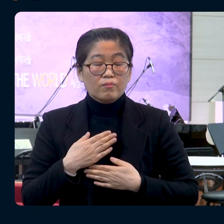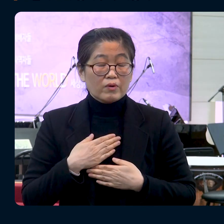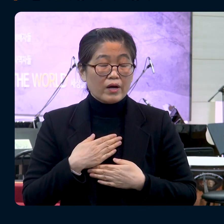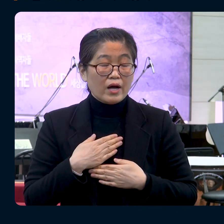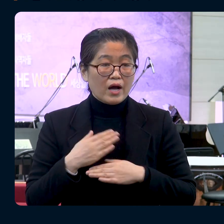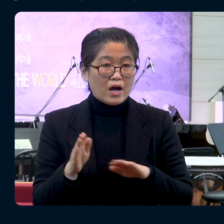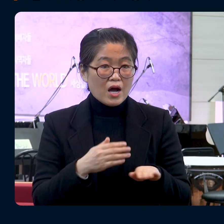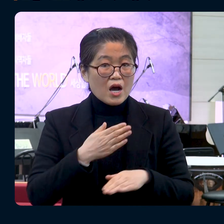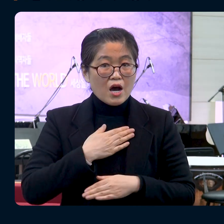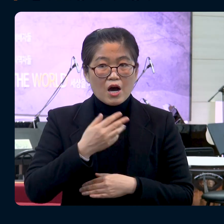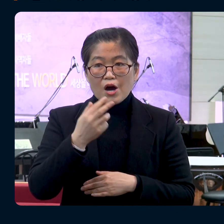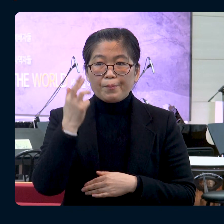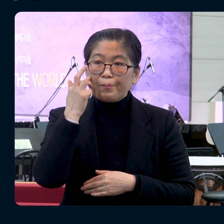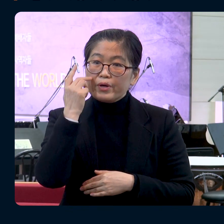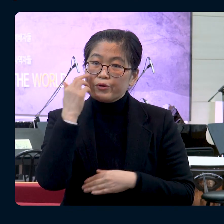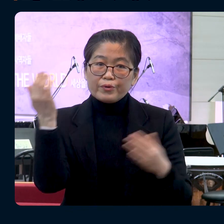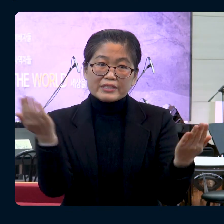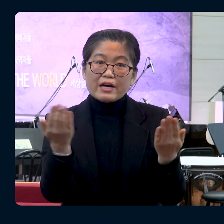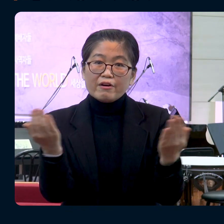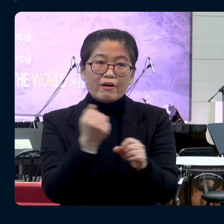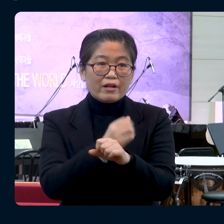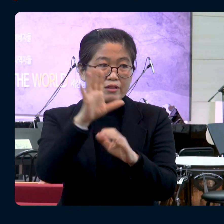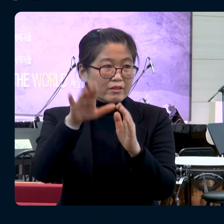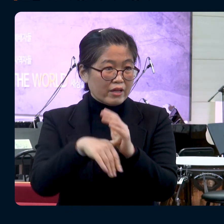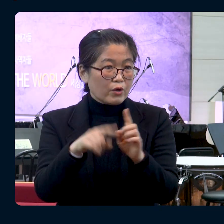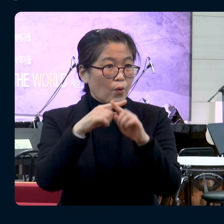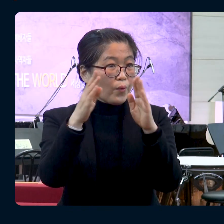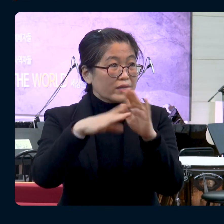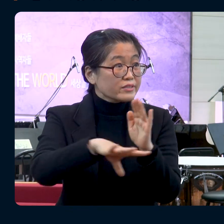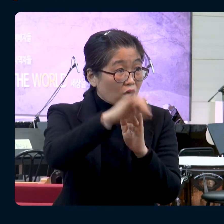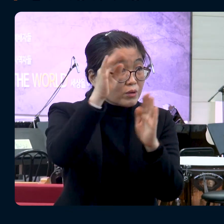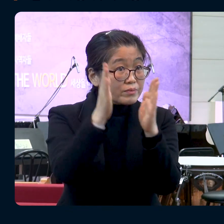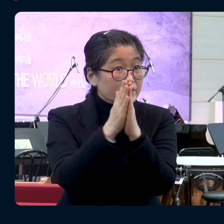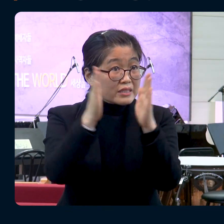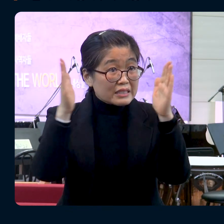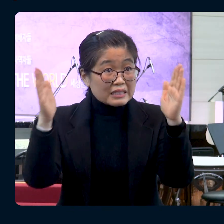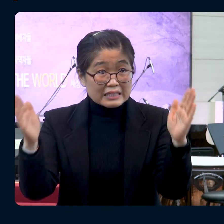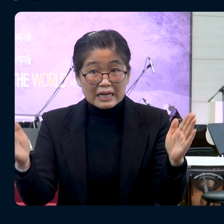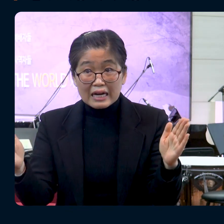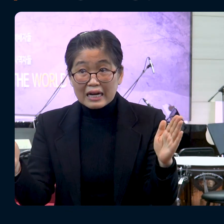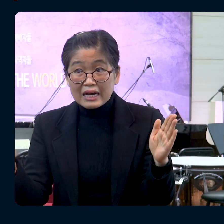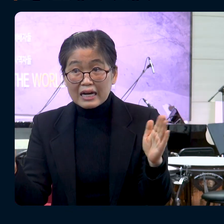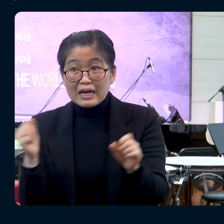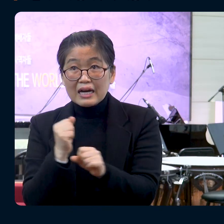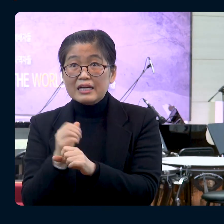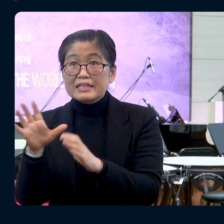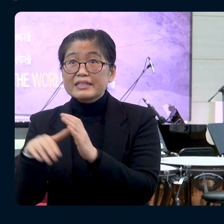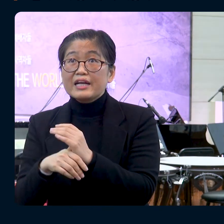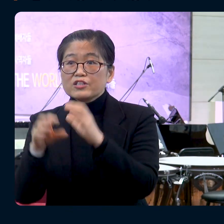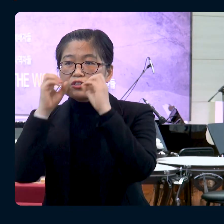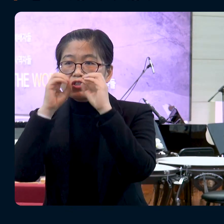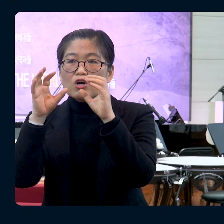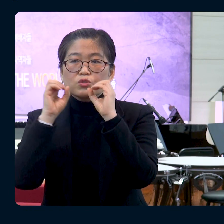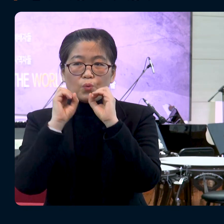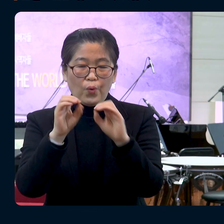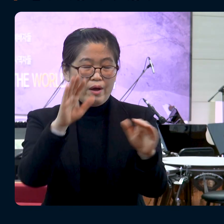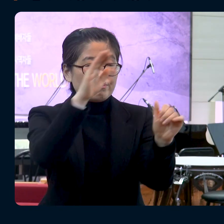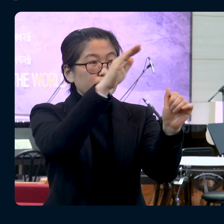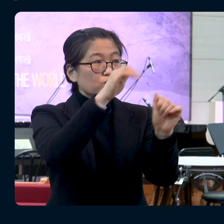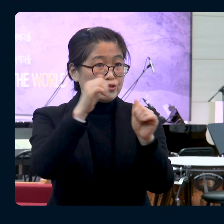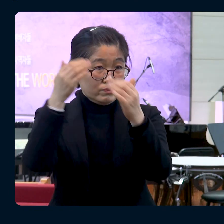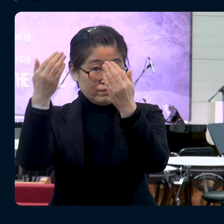제가 미국에서 사역을 시작할 때 교회를 처음 시작하는데 그 교회는 그야말로 선교에 부름받은